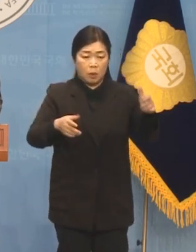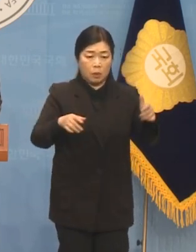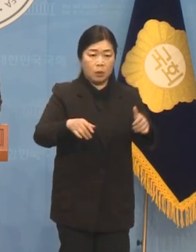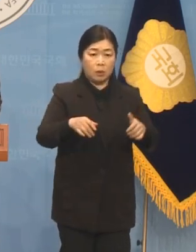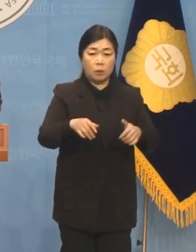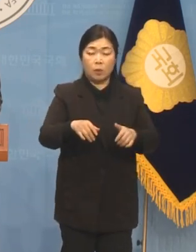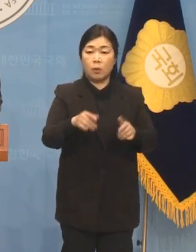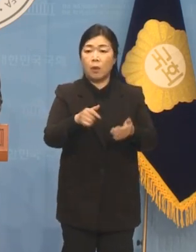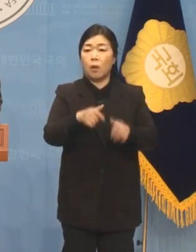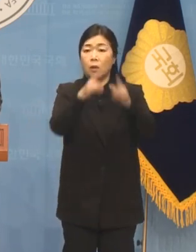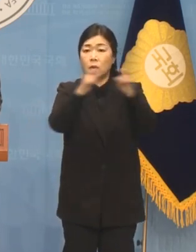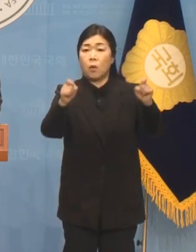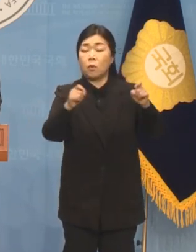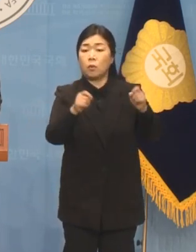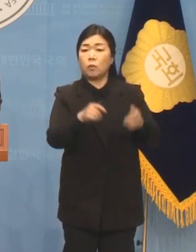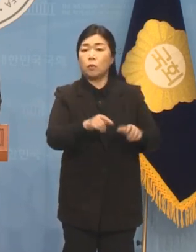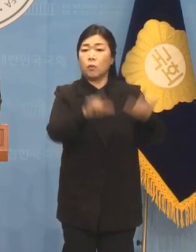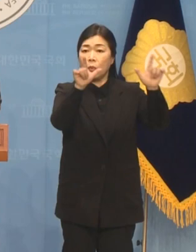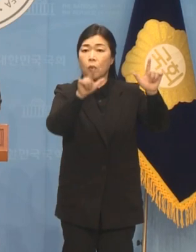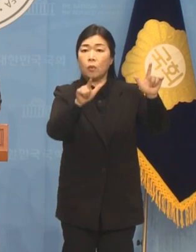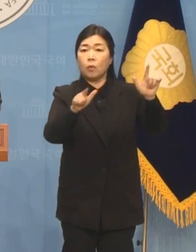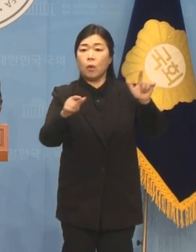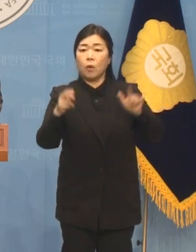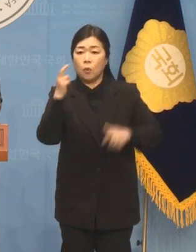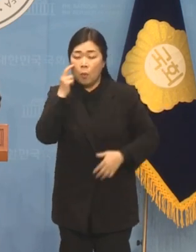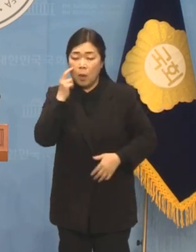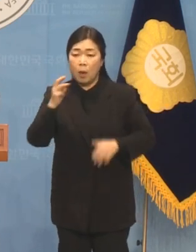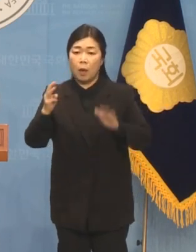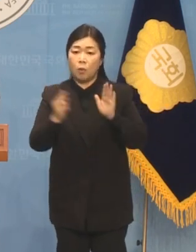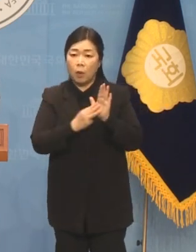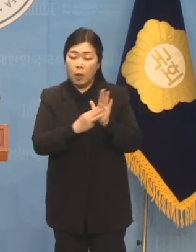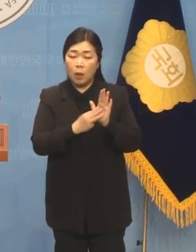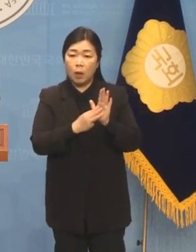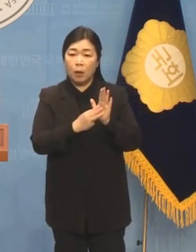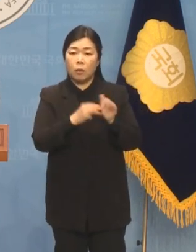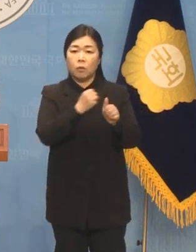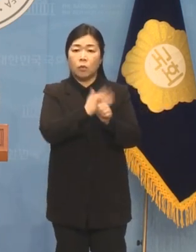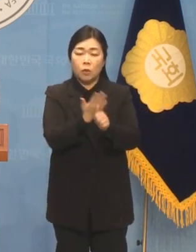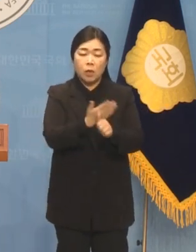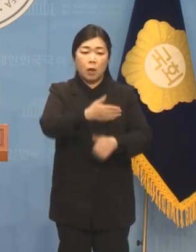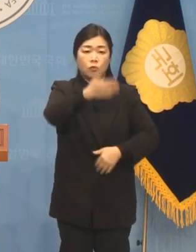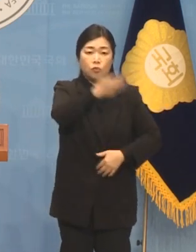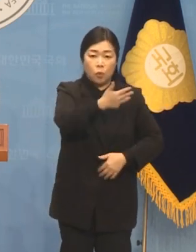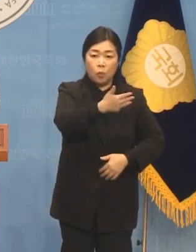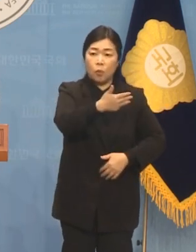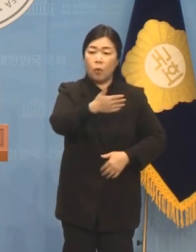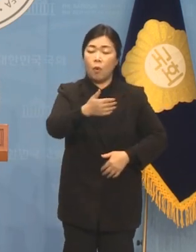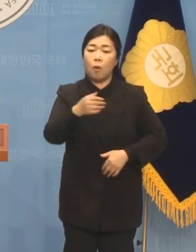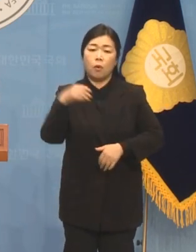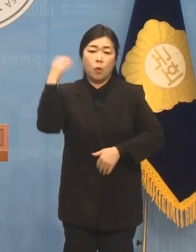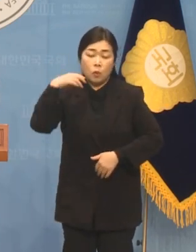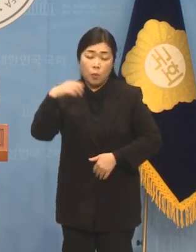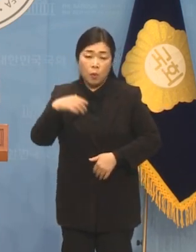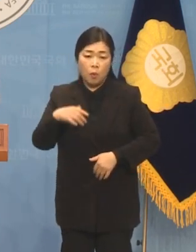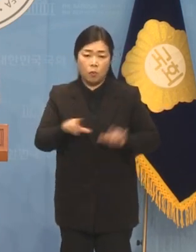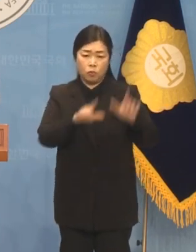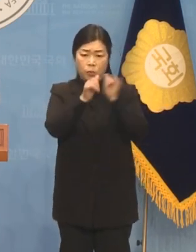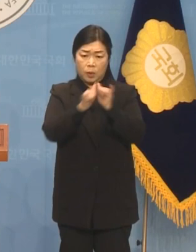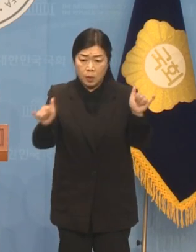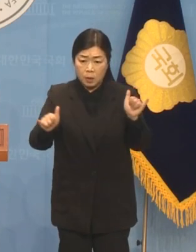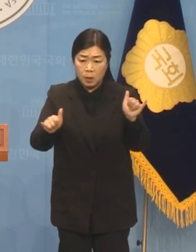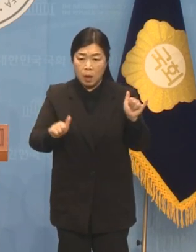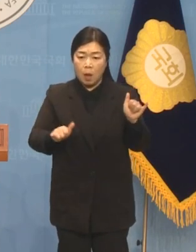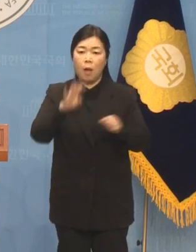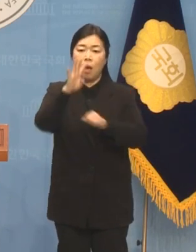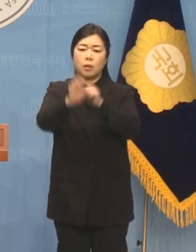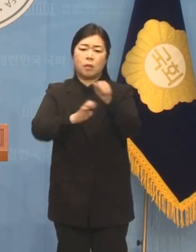구민, 송파 구민, 관악 구민, 동작 구민, 구로 구민, 영등포 구민의 44년 아픔을